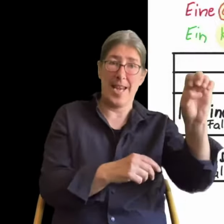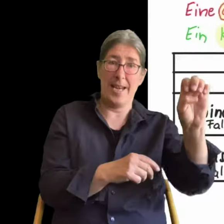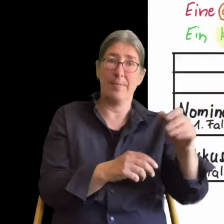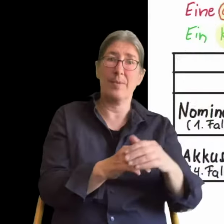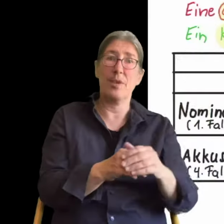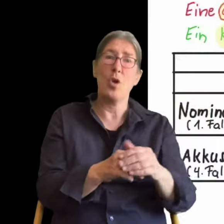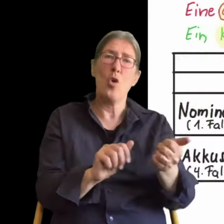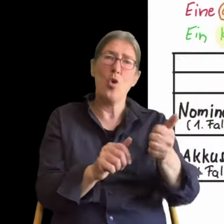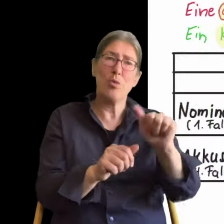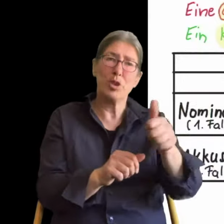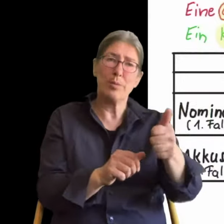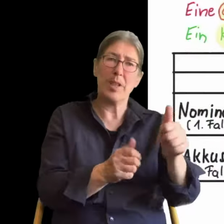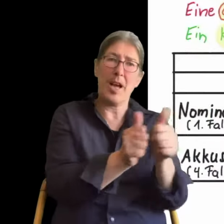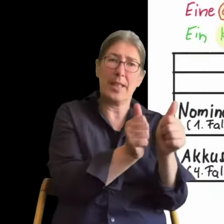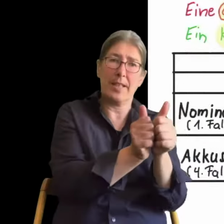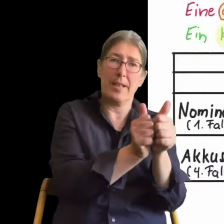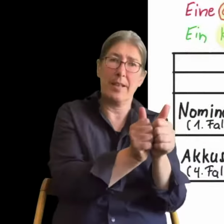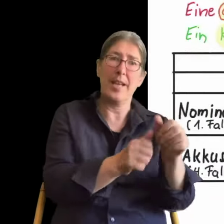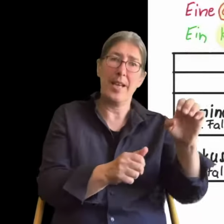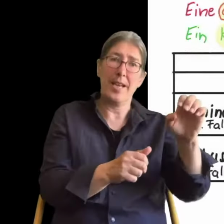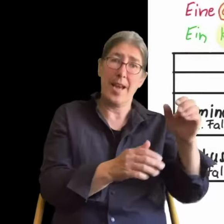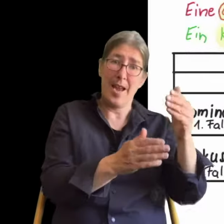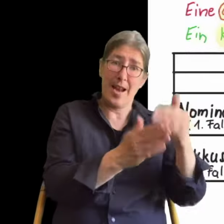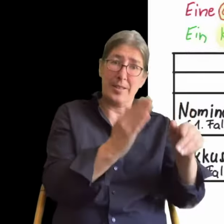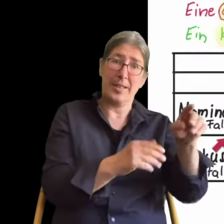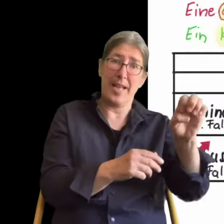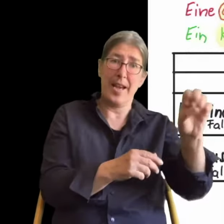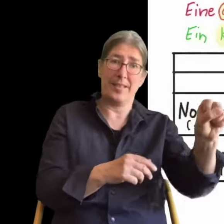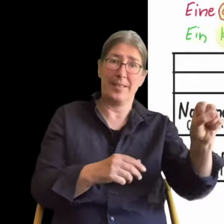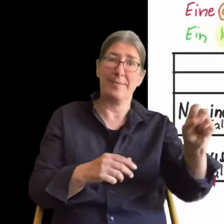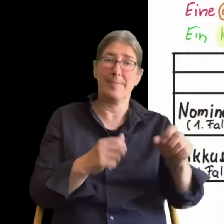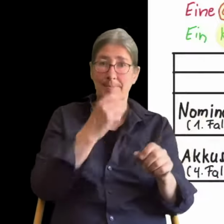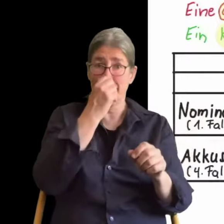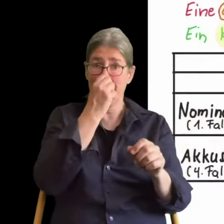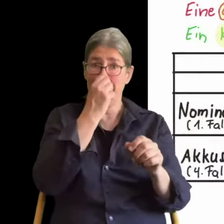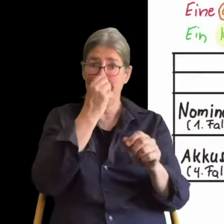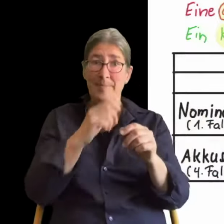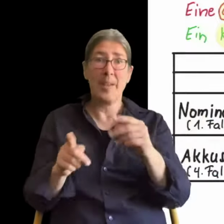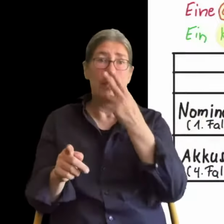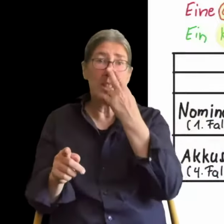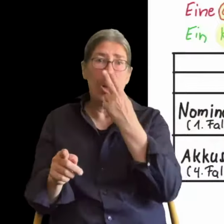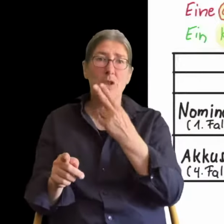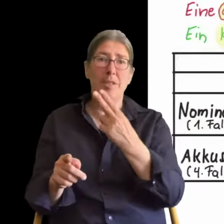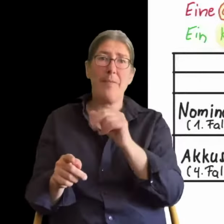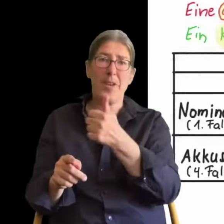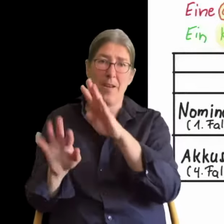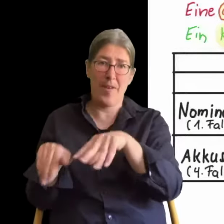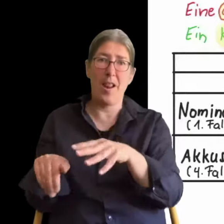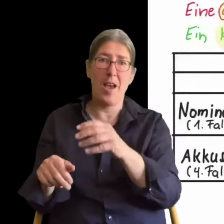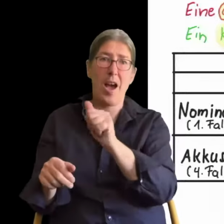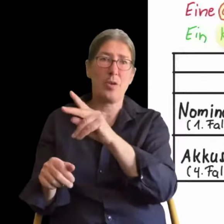und beim unbestimmten Artikel die Endung ES. So, wie schaut das Ganze im Akkusativ aus, im vierten